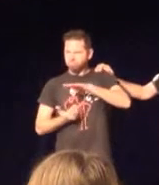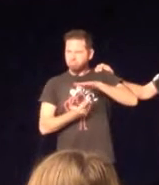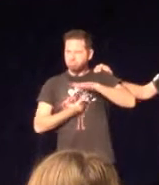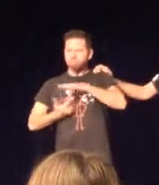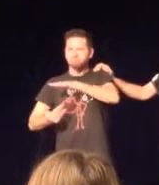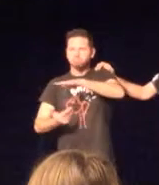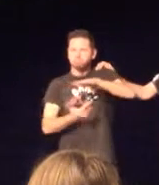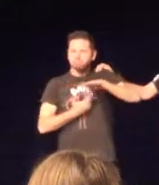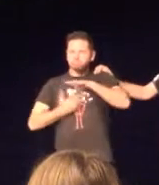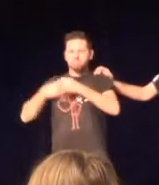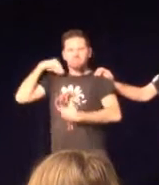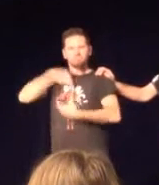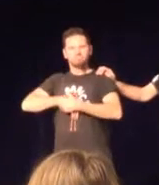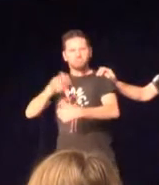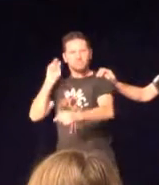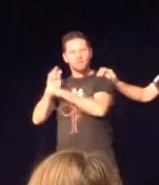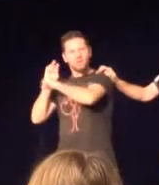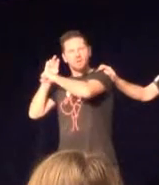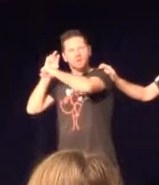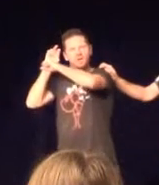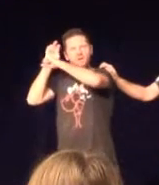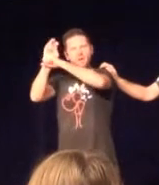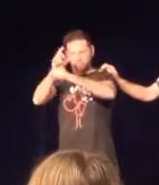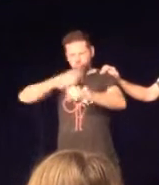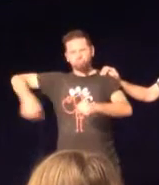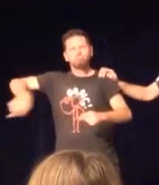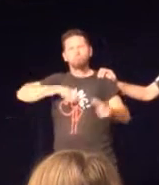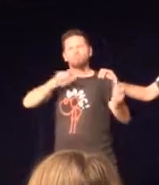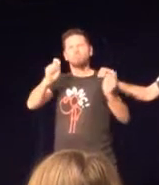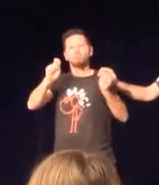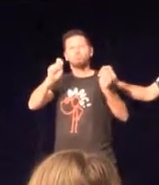On changera, mais on veillera à toujours pouvoir se reconnaître.